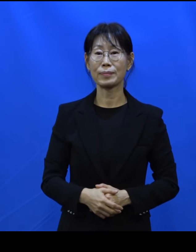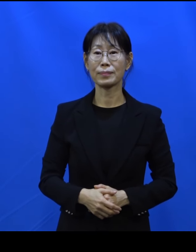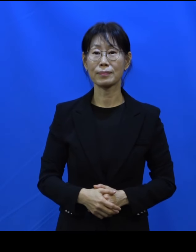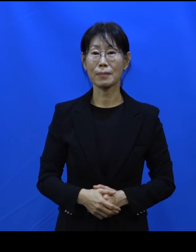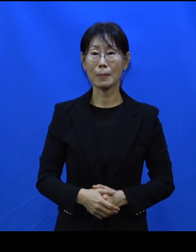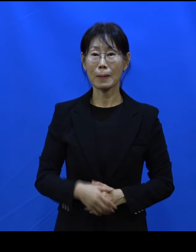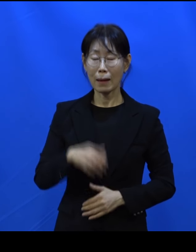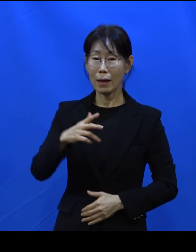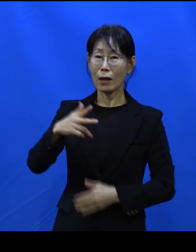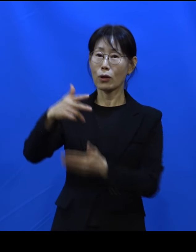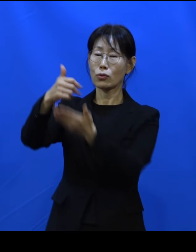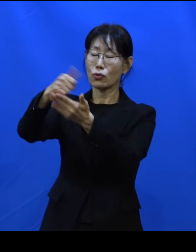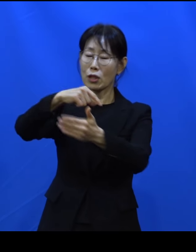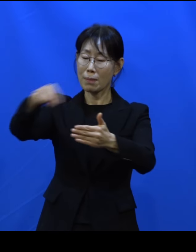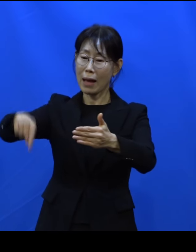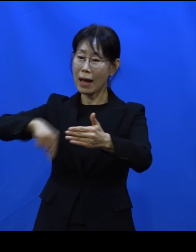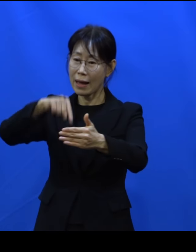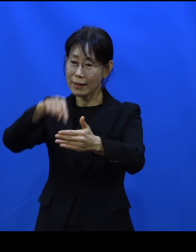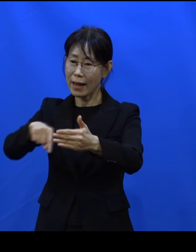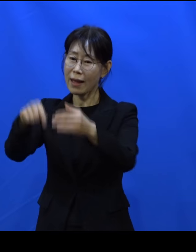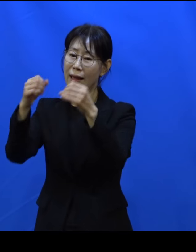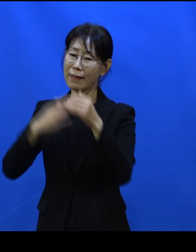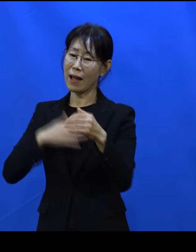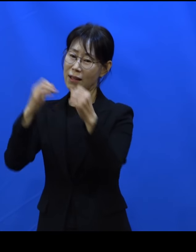그때 그분 안에서 우리에게 쉼이 와요.